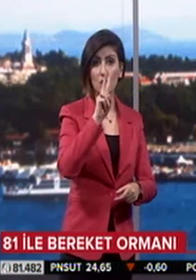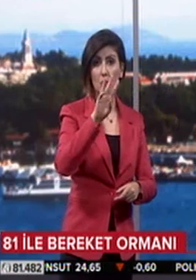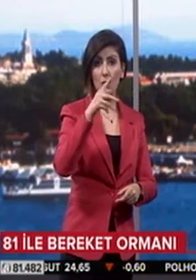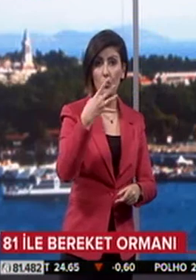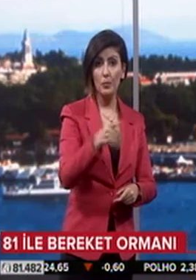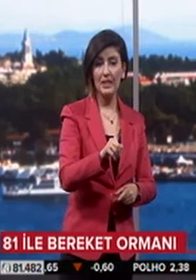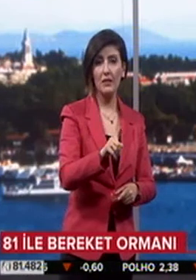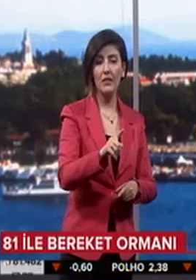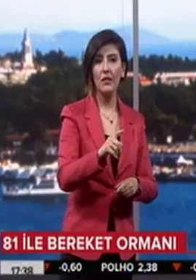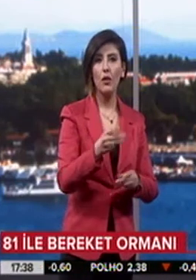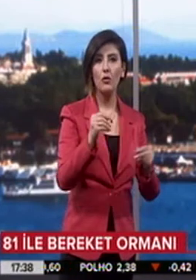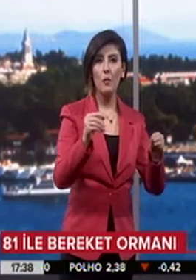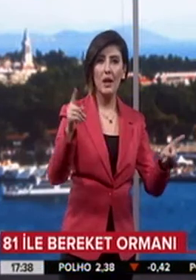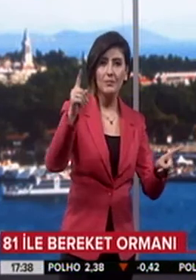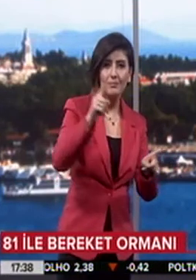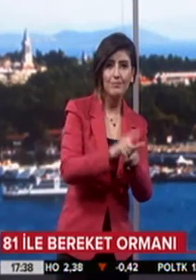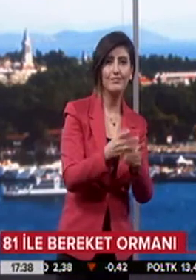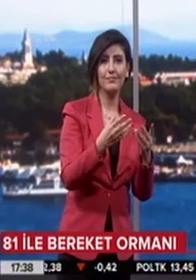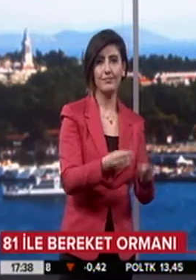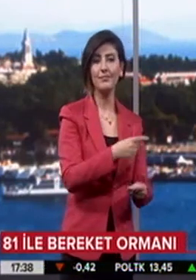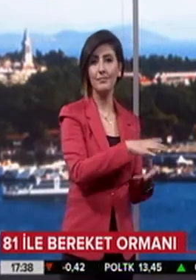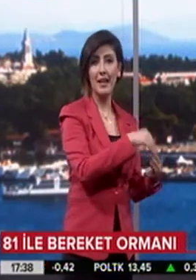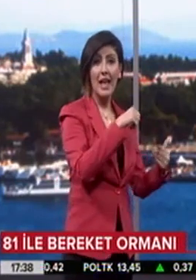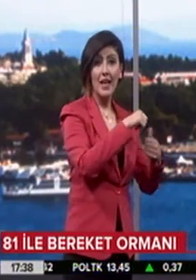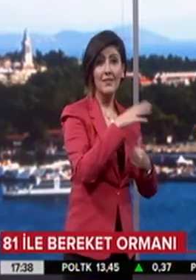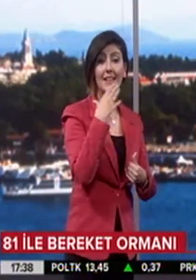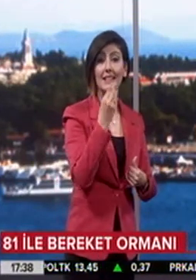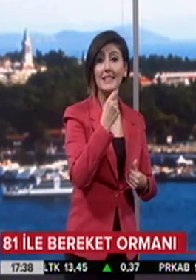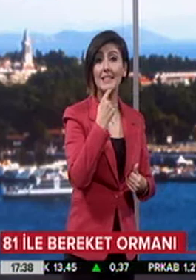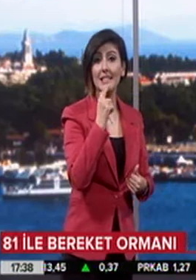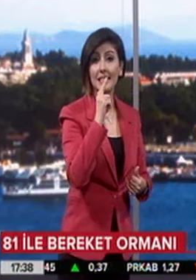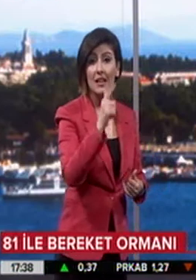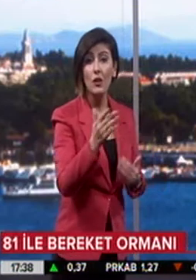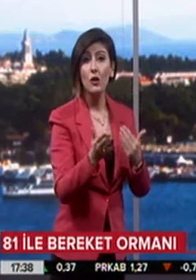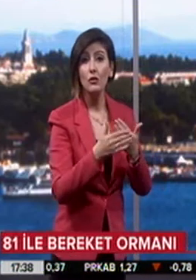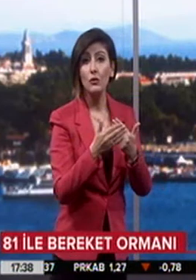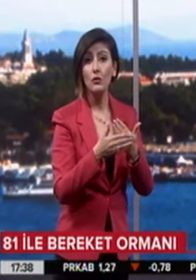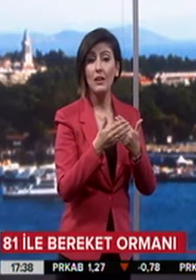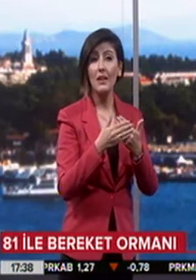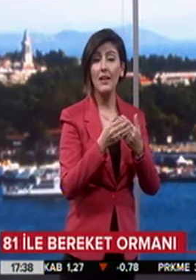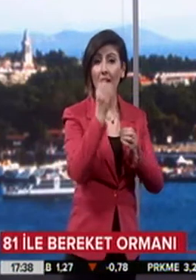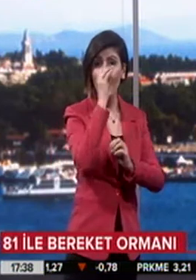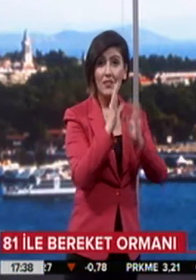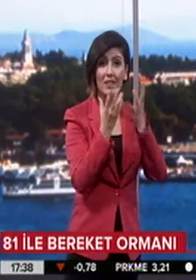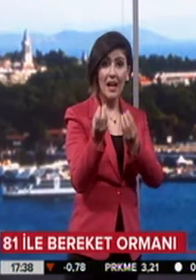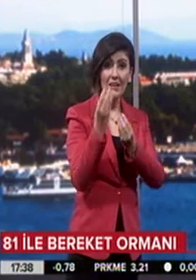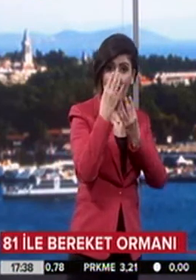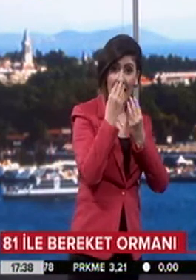fidan toprakla buluştu. Emine Erdoğan evlenecek gençlere de seslendi. Düğünlerde fidan hediye etmeyi alışkanlık